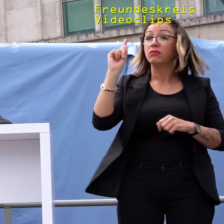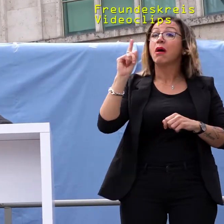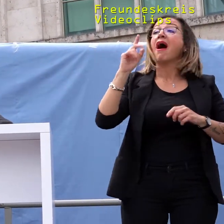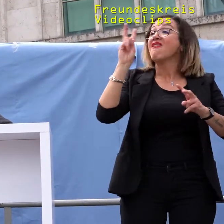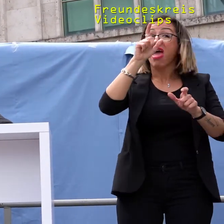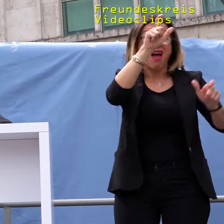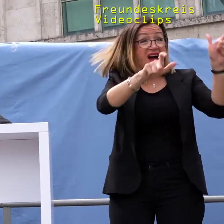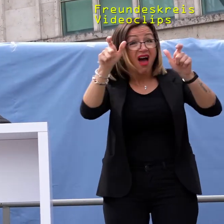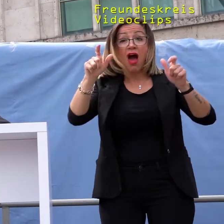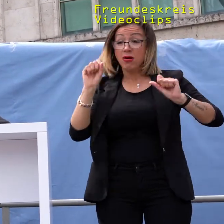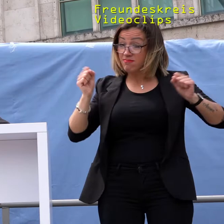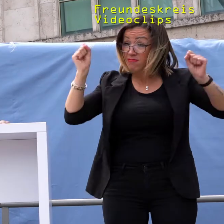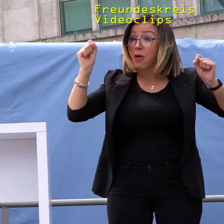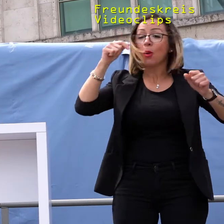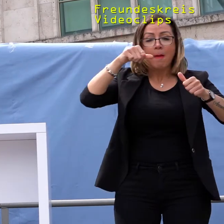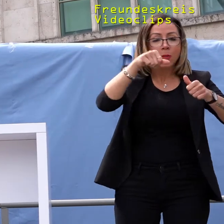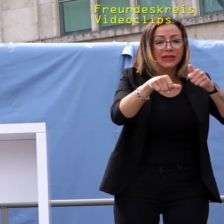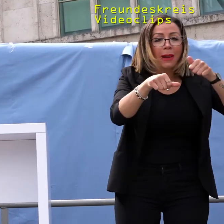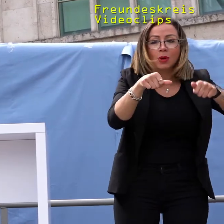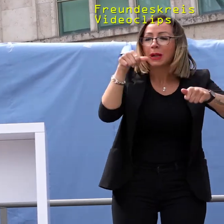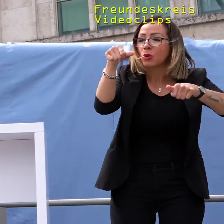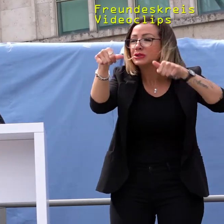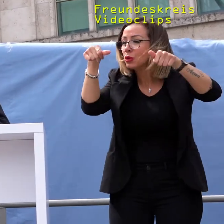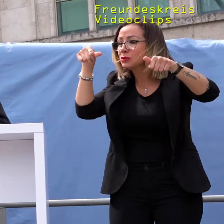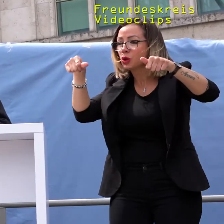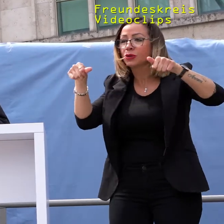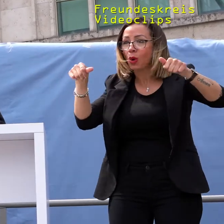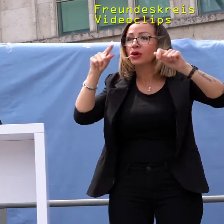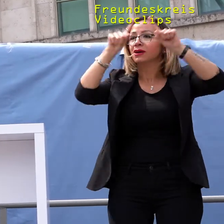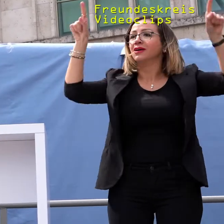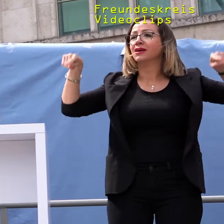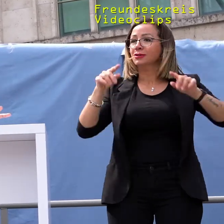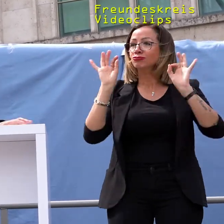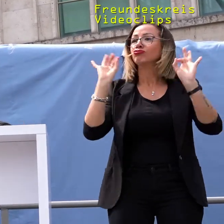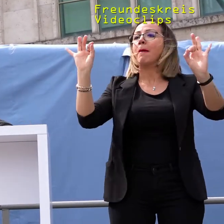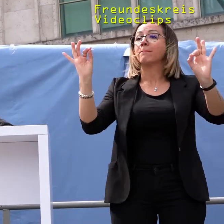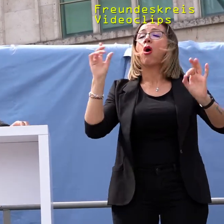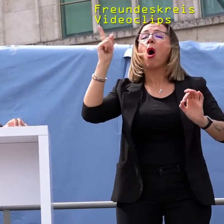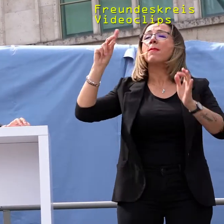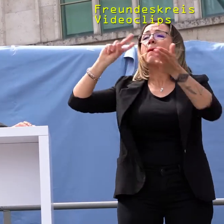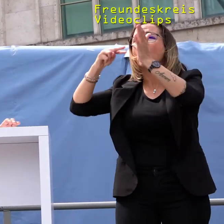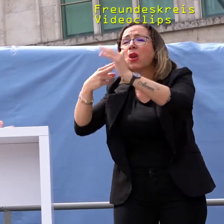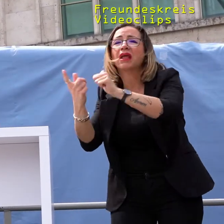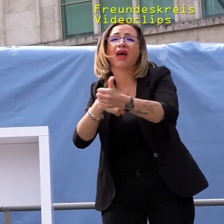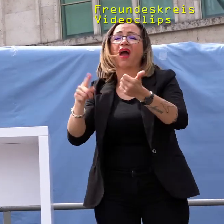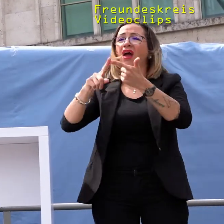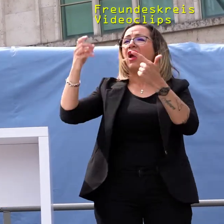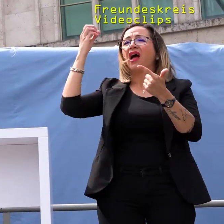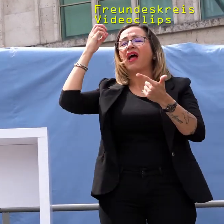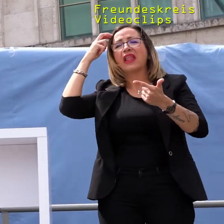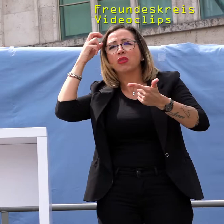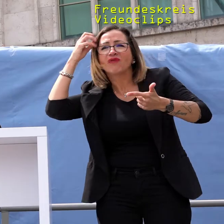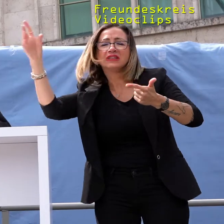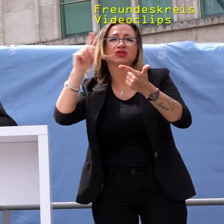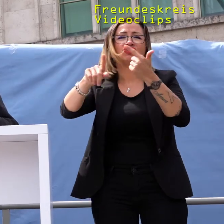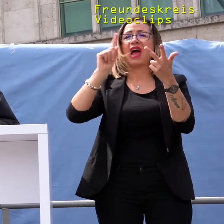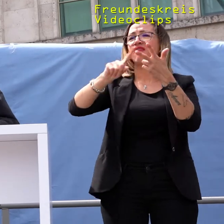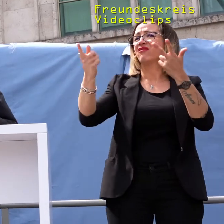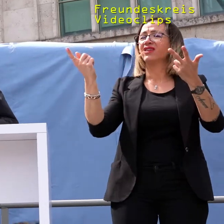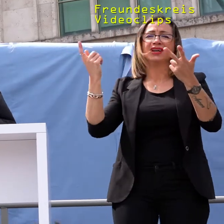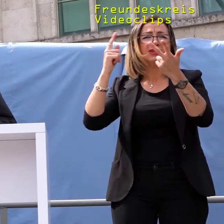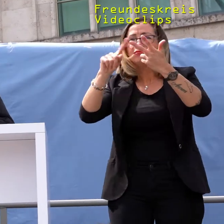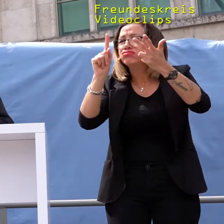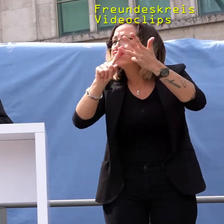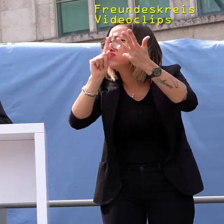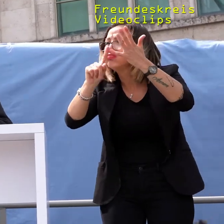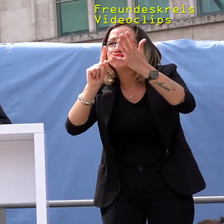das Gesamtbild zu vervollständigen. Ob schwarze Autorinnen, Juristinnen, Sozial-, Politik-, Geistes- und Naturwissenschaftlerinnen, wir können alle zur Lösung